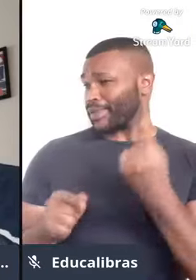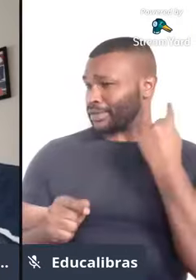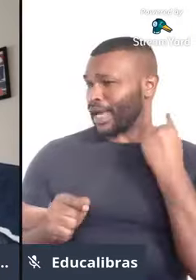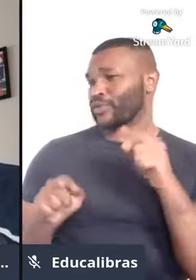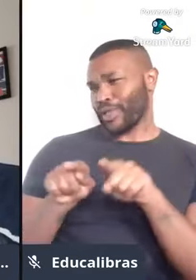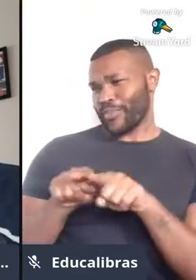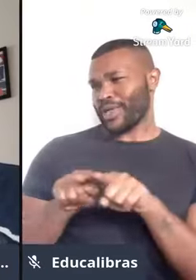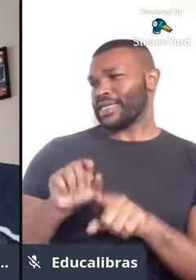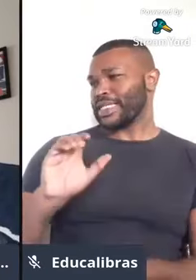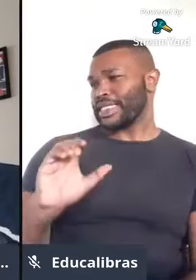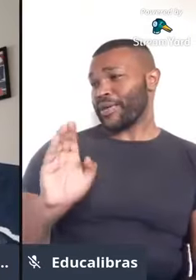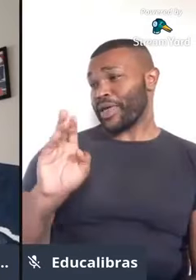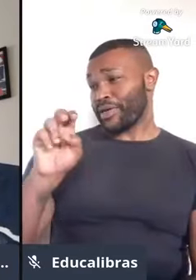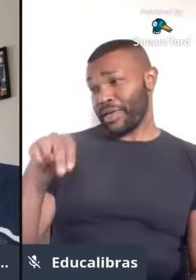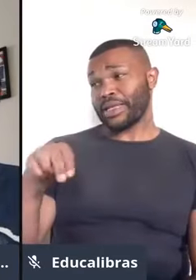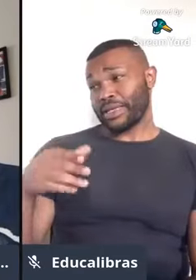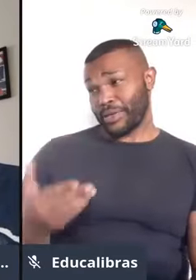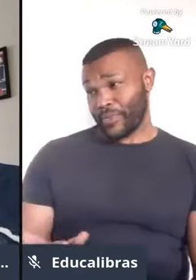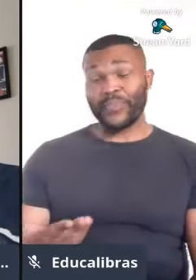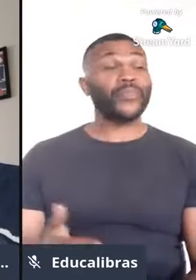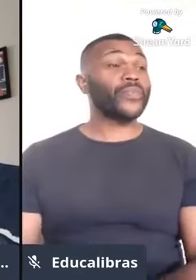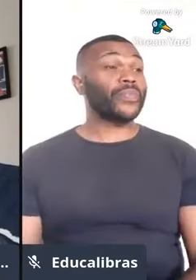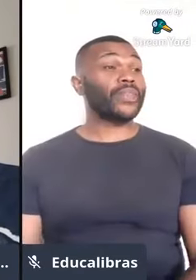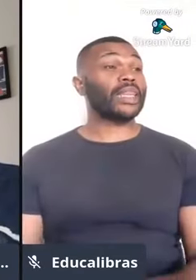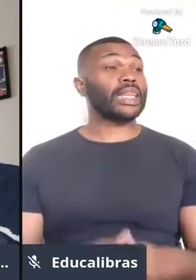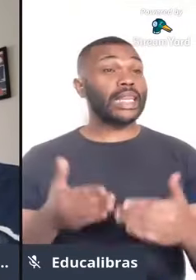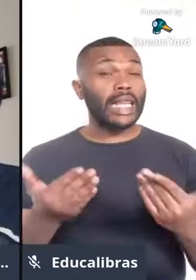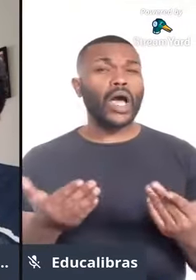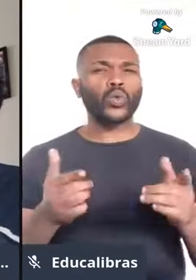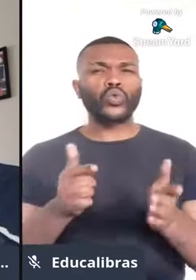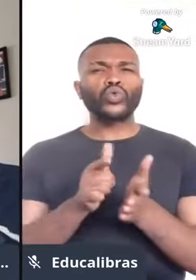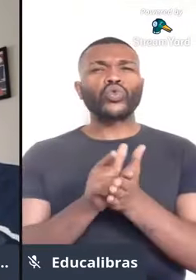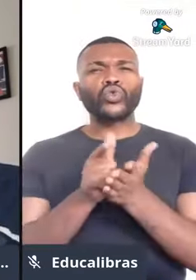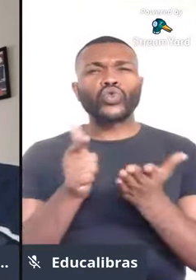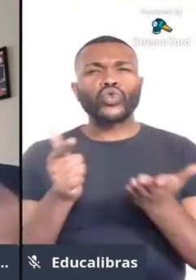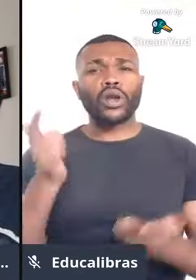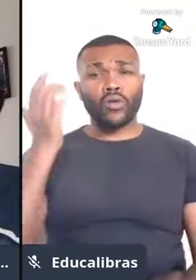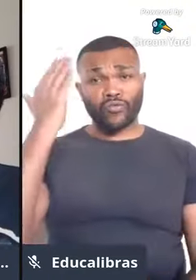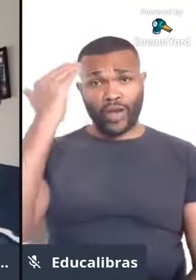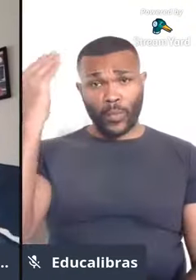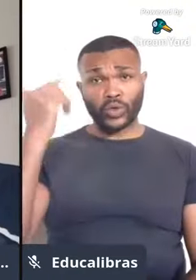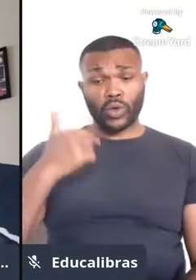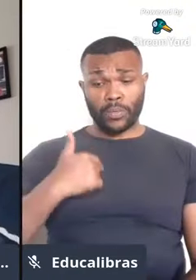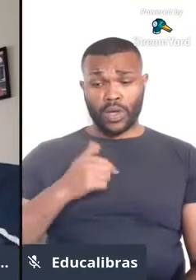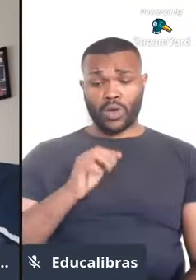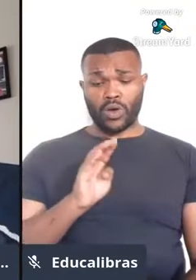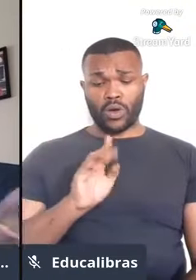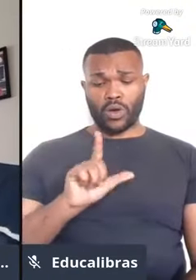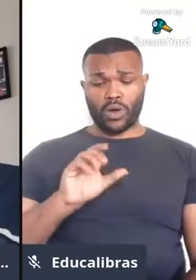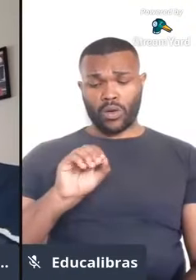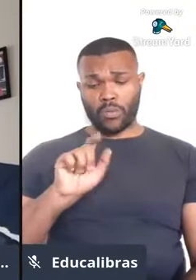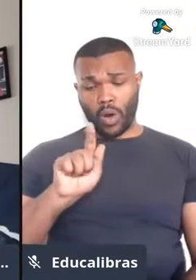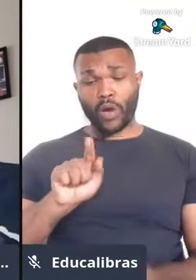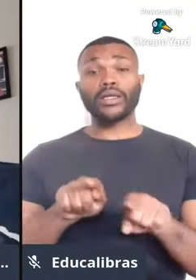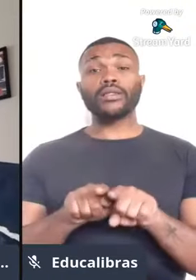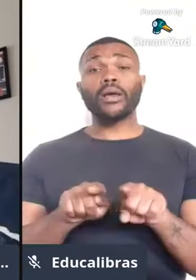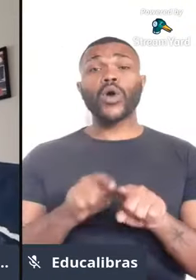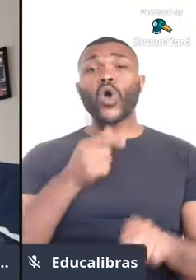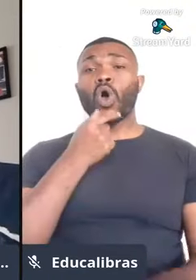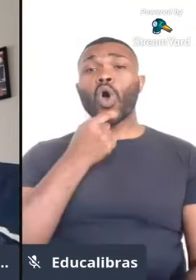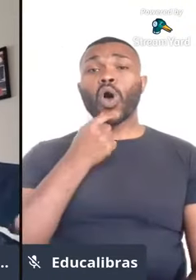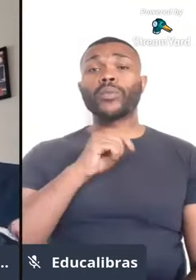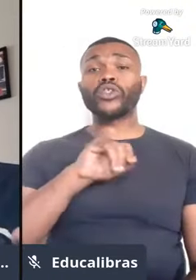sim. numa época. De grande imprensa, hoje, tem o meu blog e o Jairo Marques. O Jairo Marques é maior do que eu,